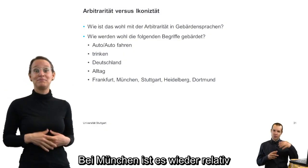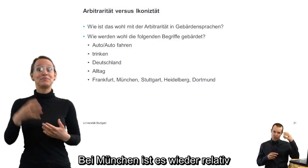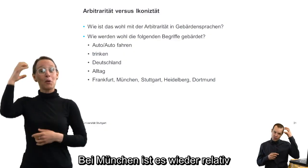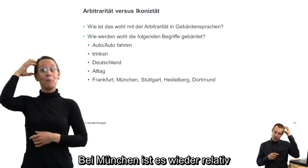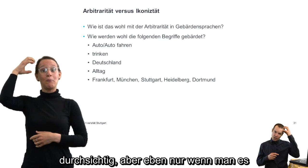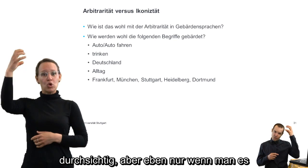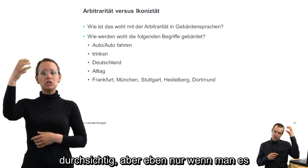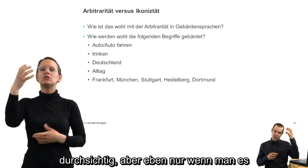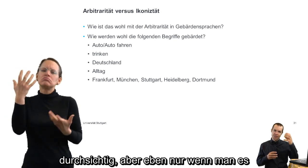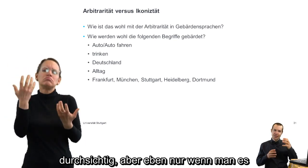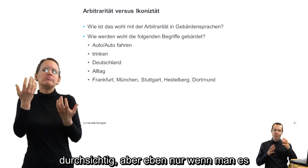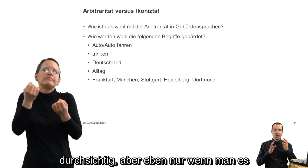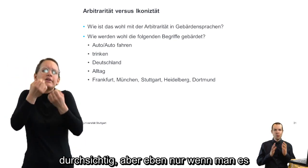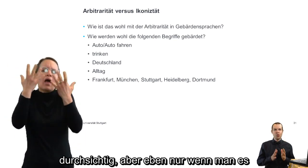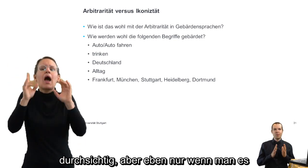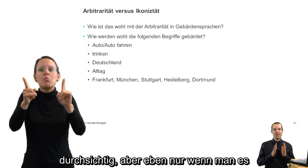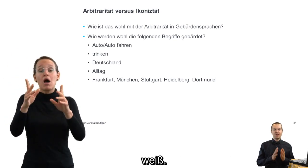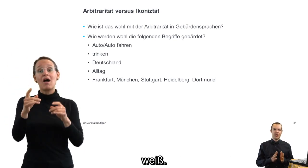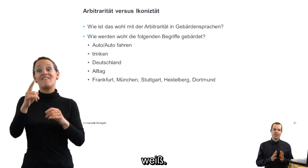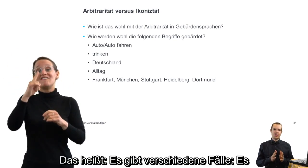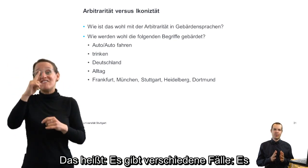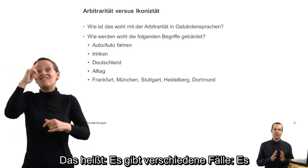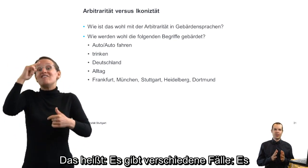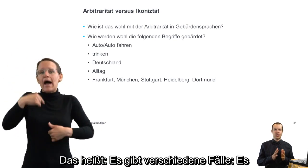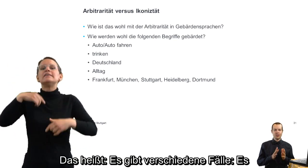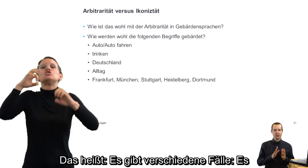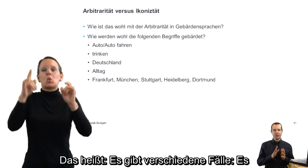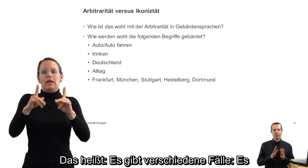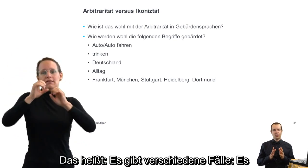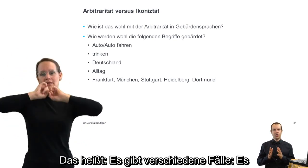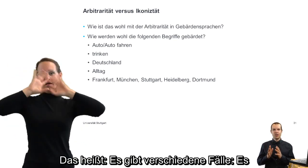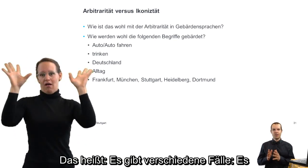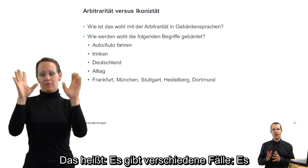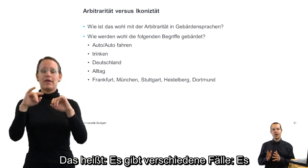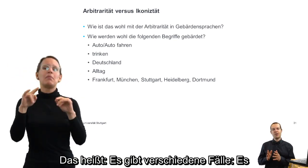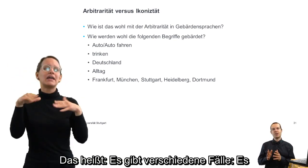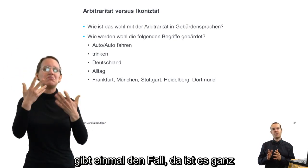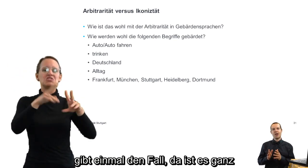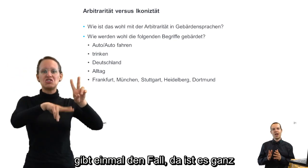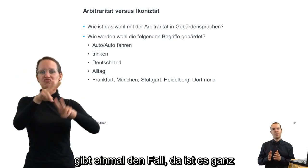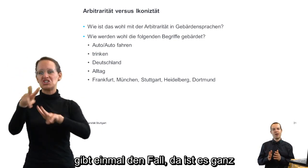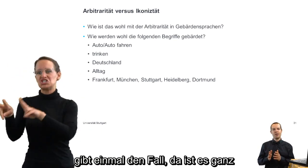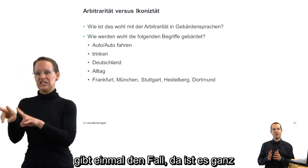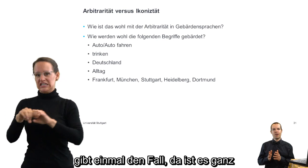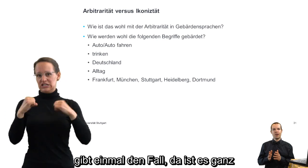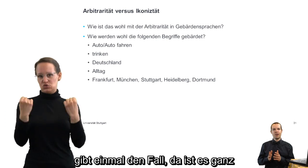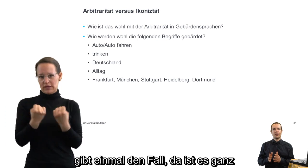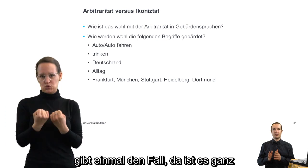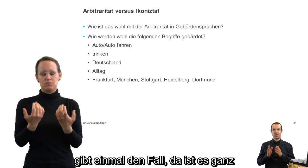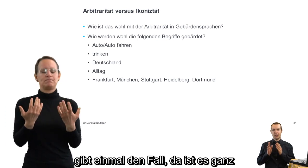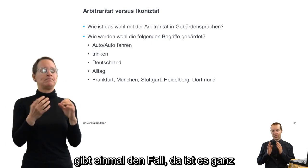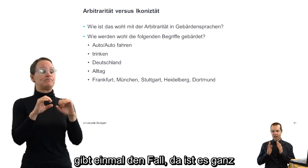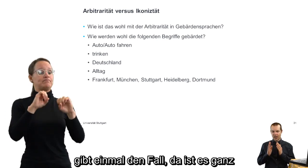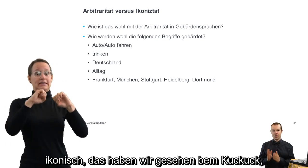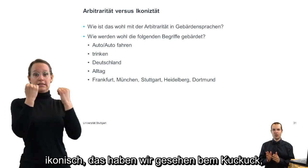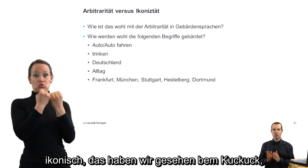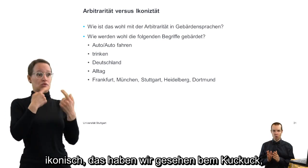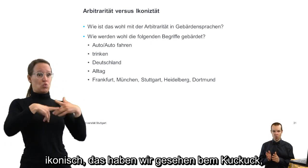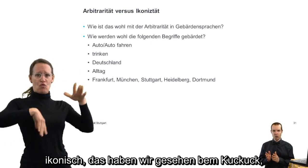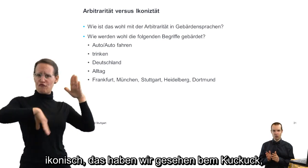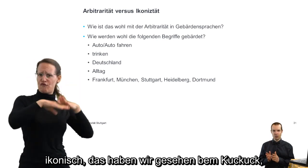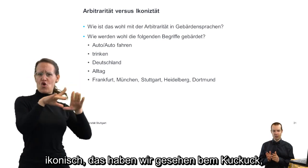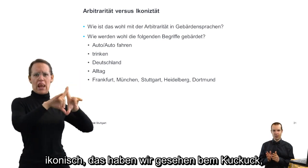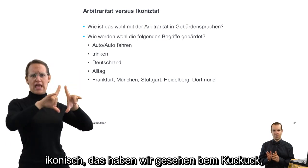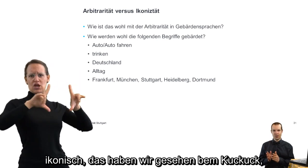Bei München ist es wieder relativ durchsichtig, aber eben nur, wenn man es weiß. Das heißt, es gibt verschiedene Fälle. Es gibt einmal den Fall, da ist es ganz